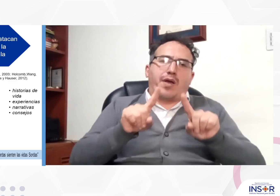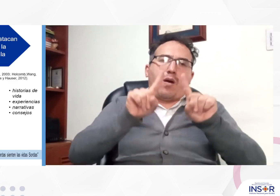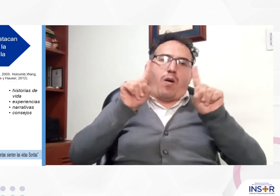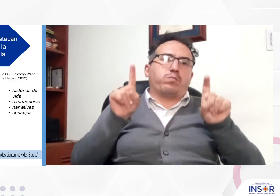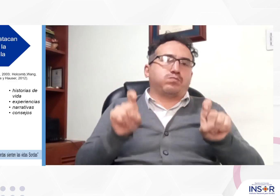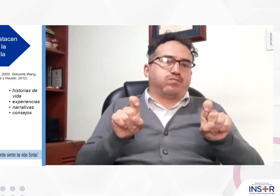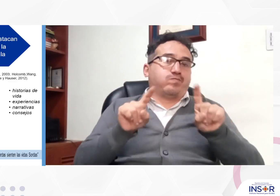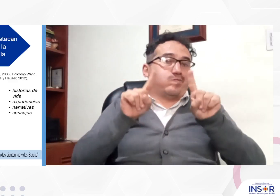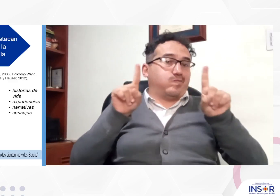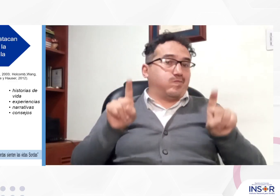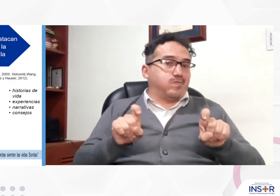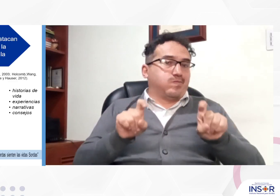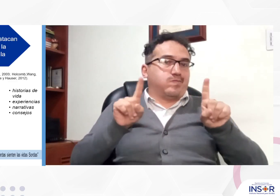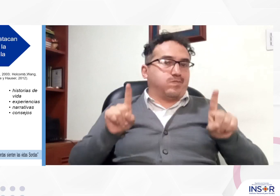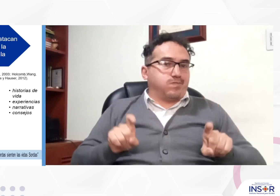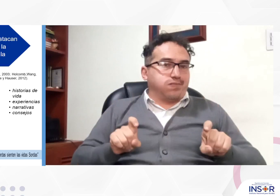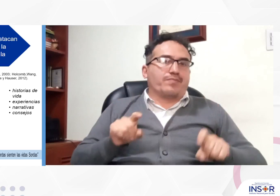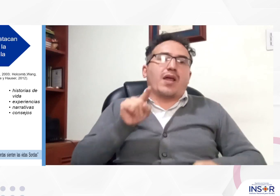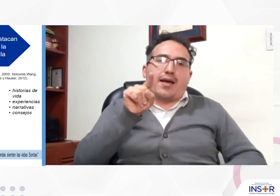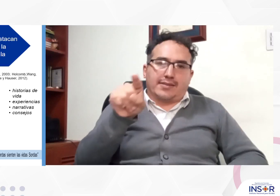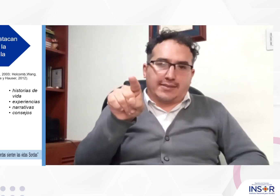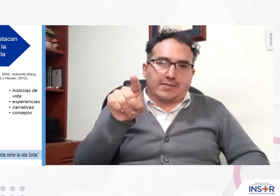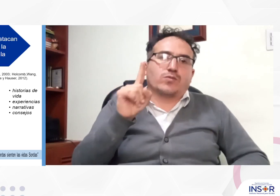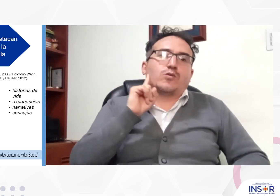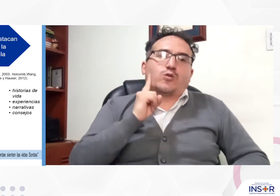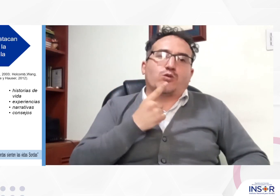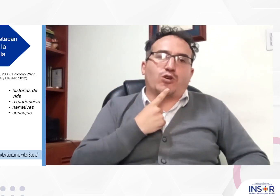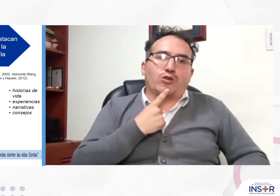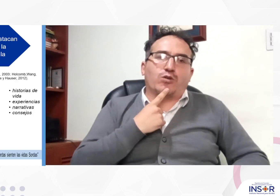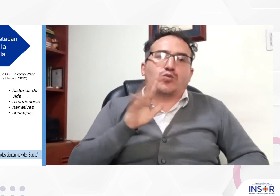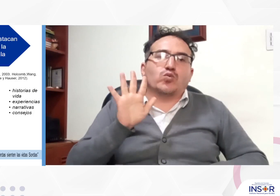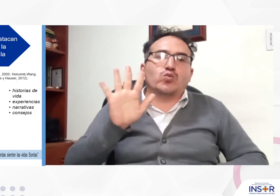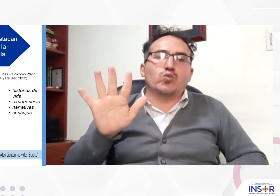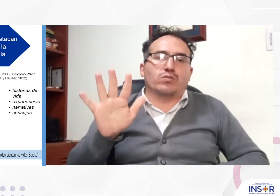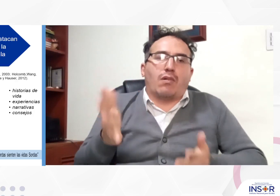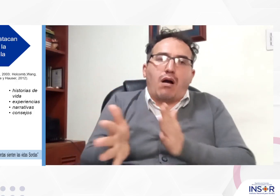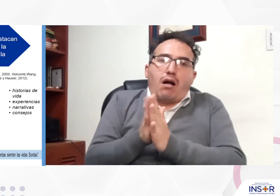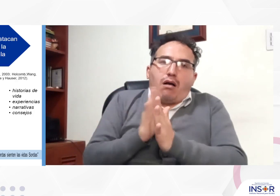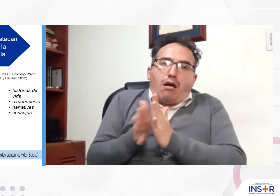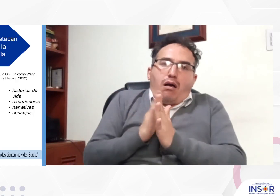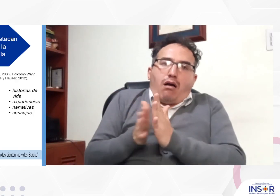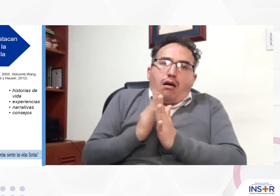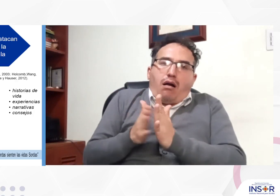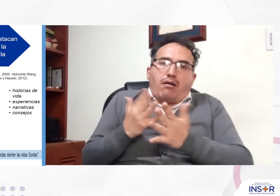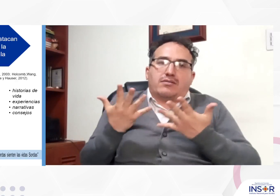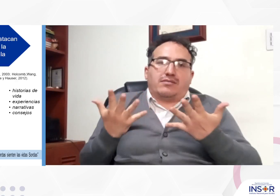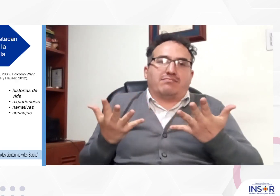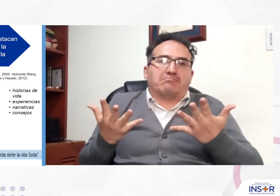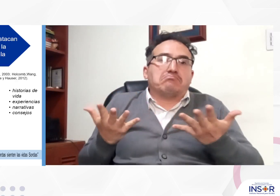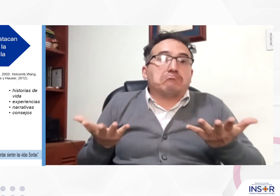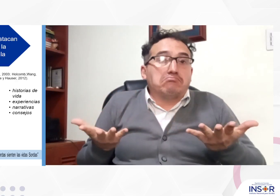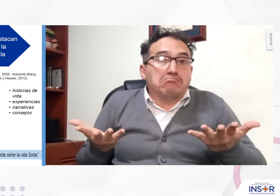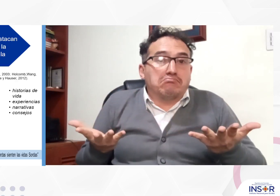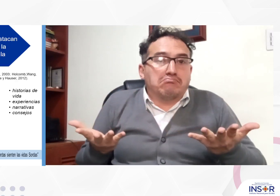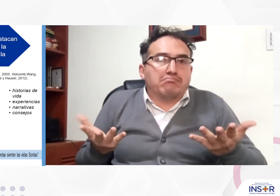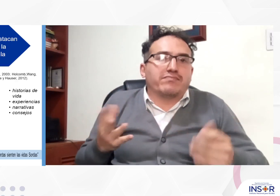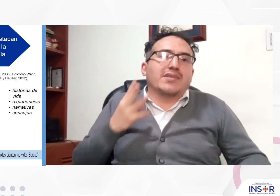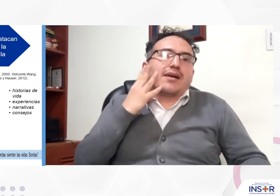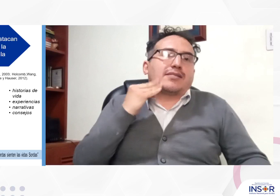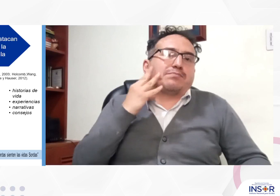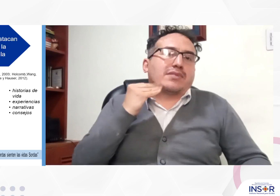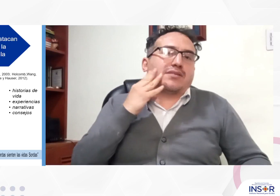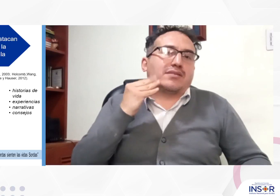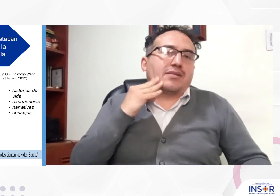con personas sordas en esos procesos de investigación, en interacciones donde se formularon preguntas, donde las personas sordas me dieron